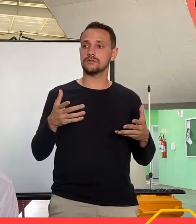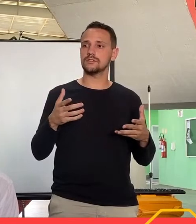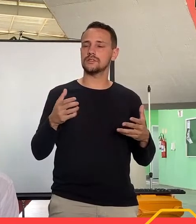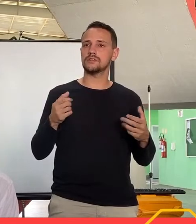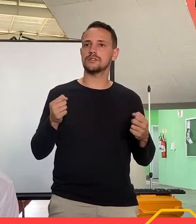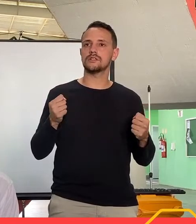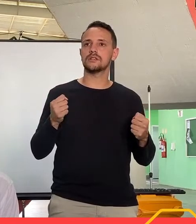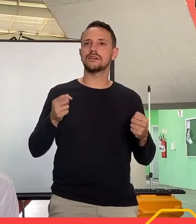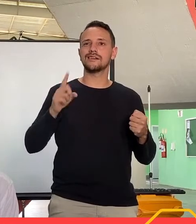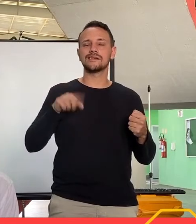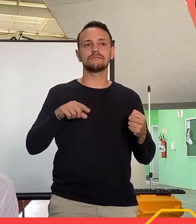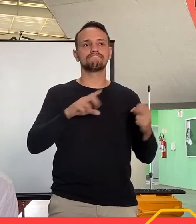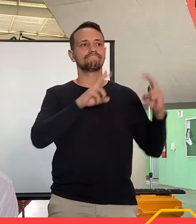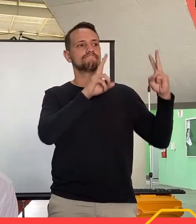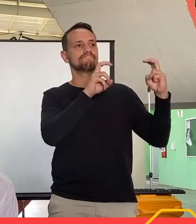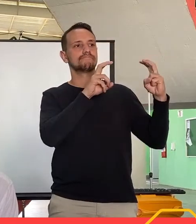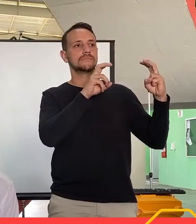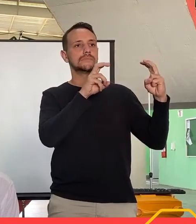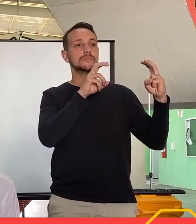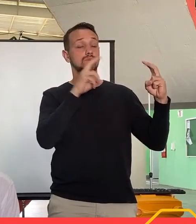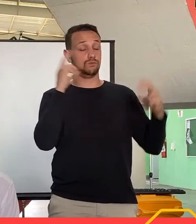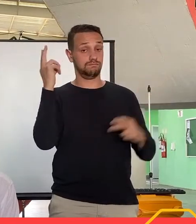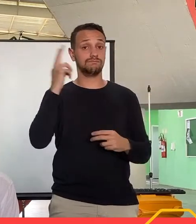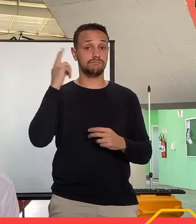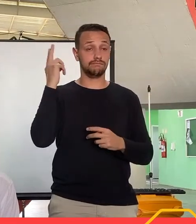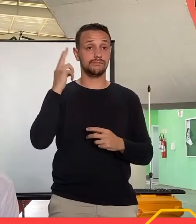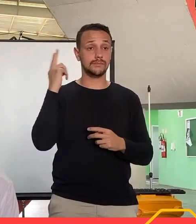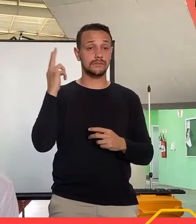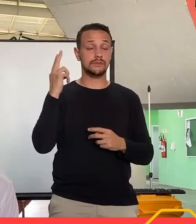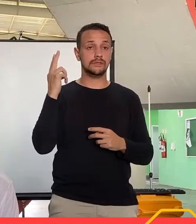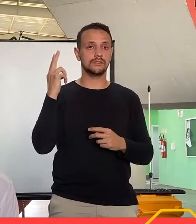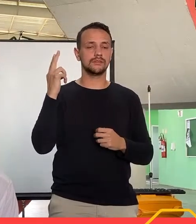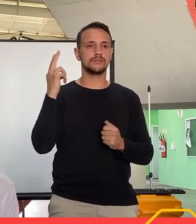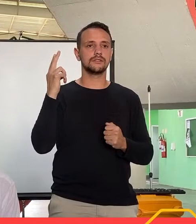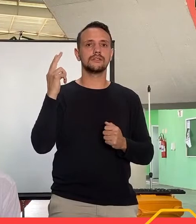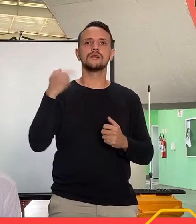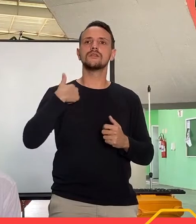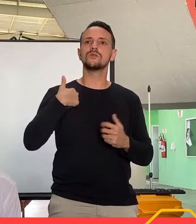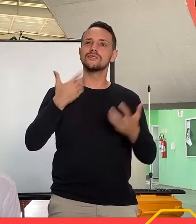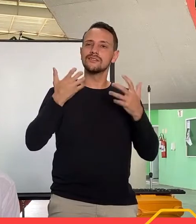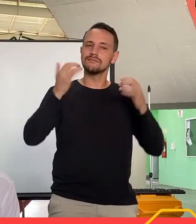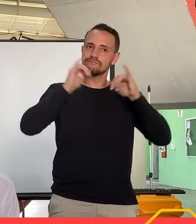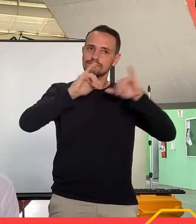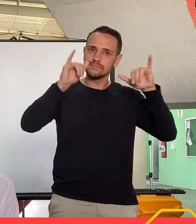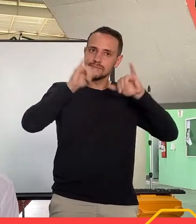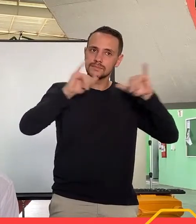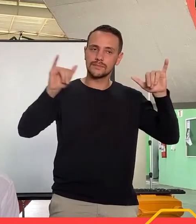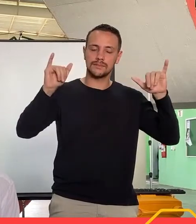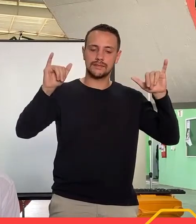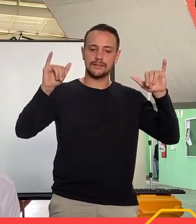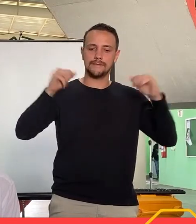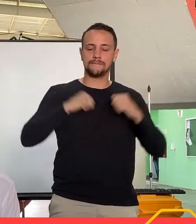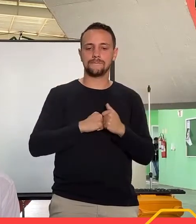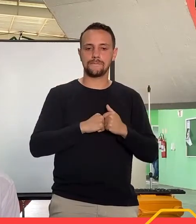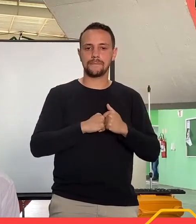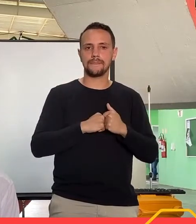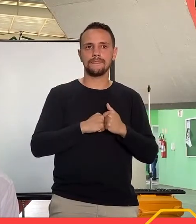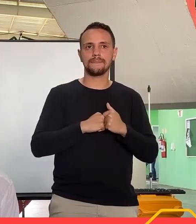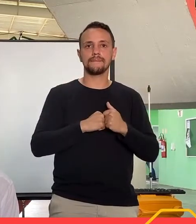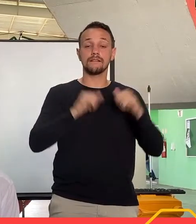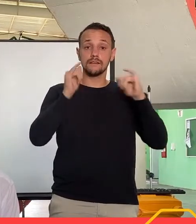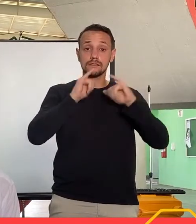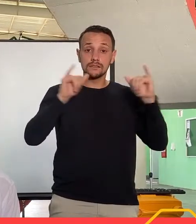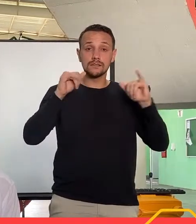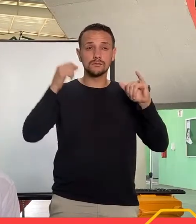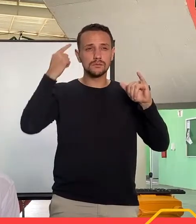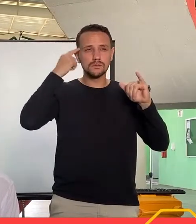uma questão cada vez mais urgente, né? que eu diria que talvez seja uma... Ela tem